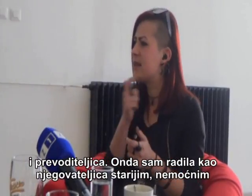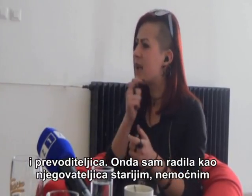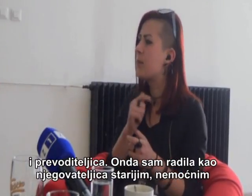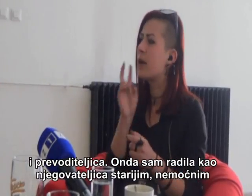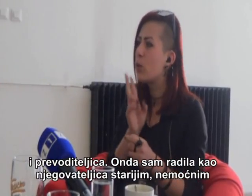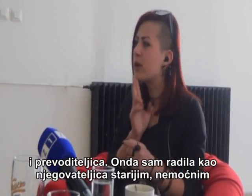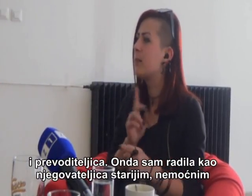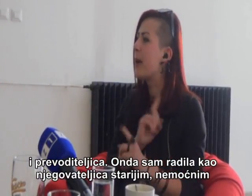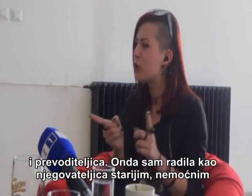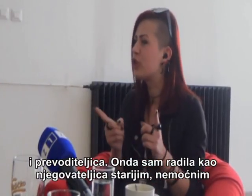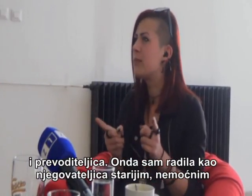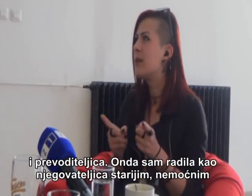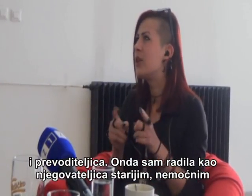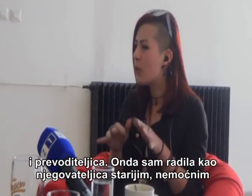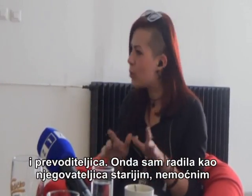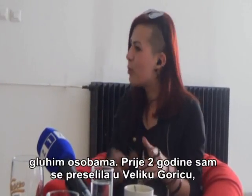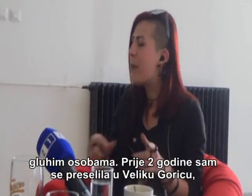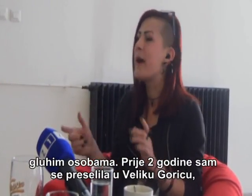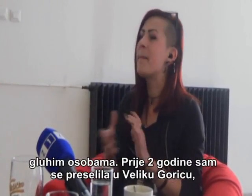je ušlo u nemožu osobama.